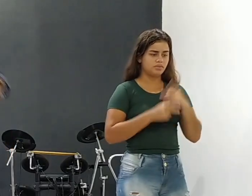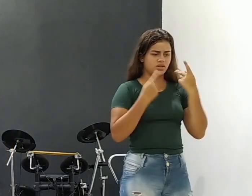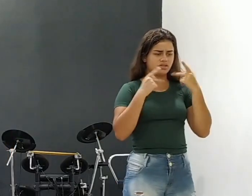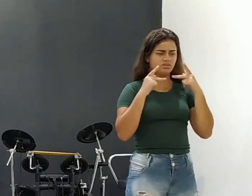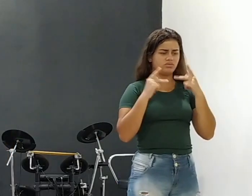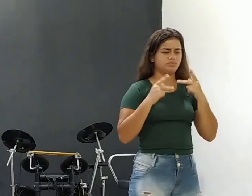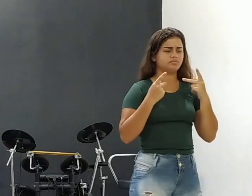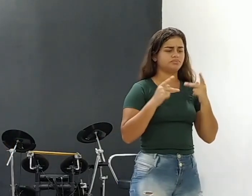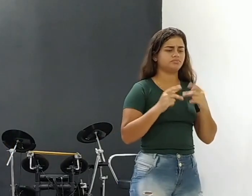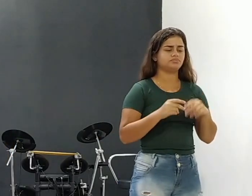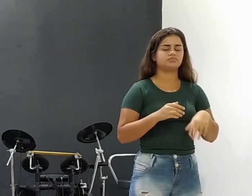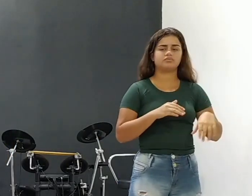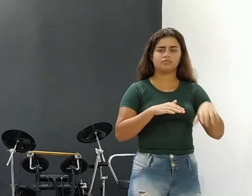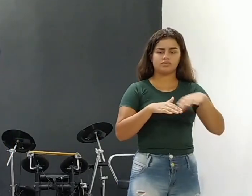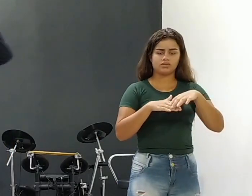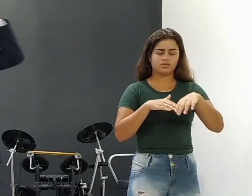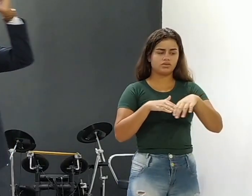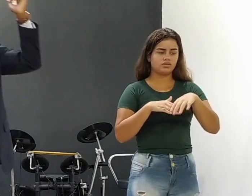tira a sandália da